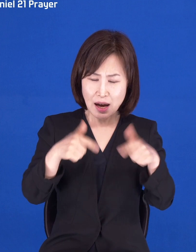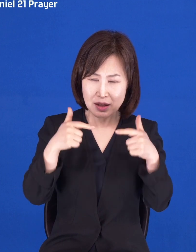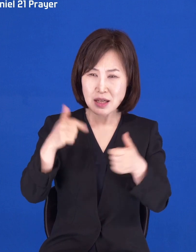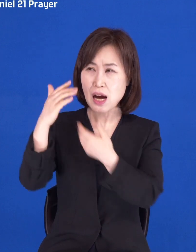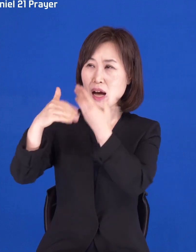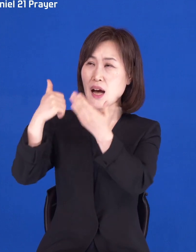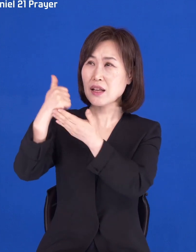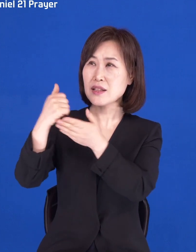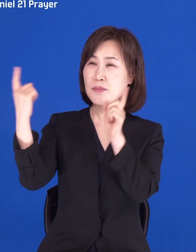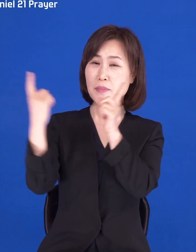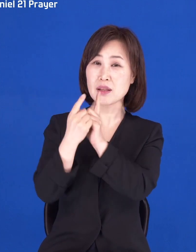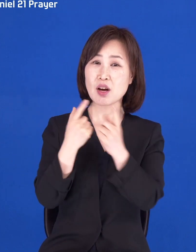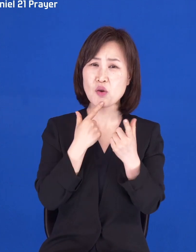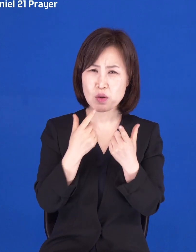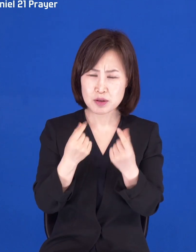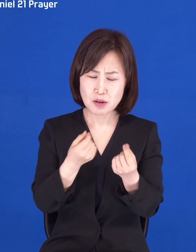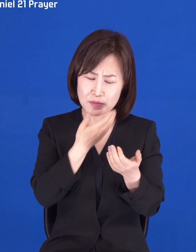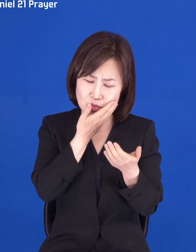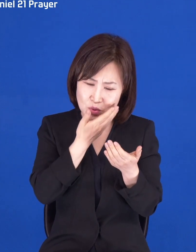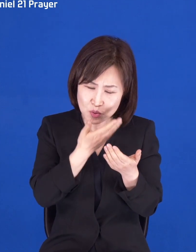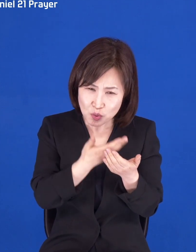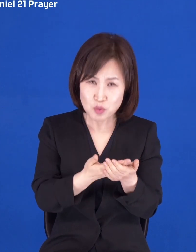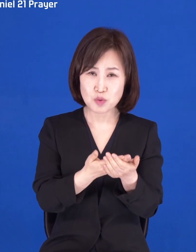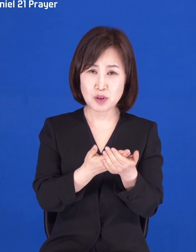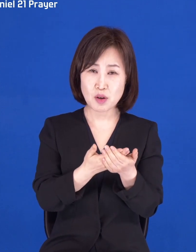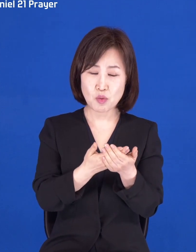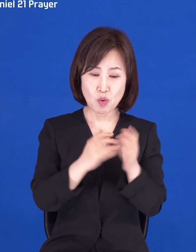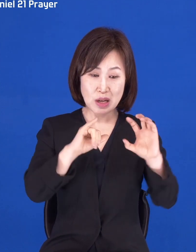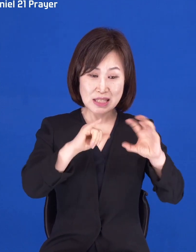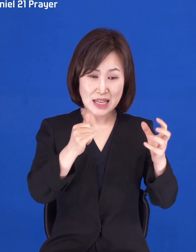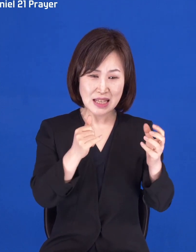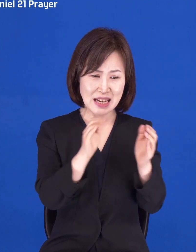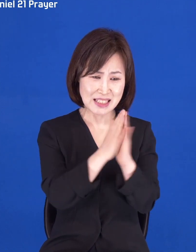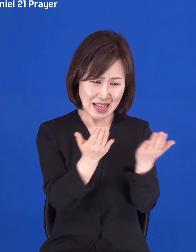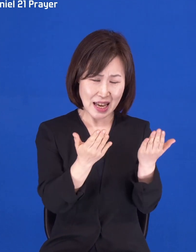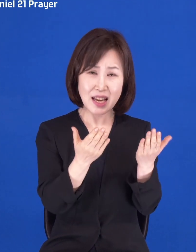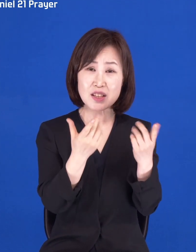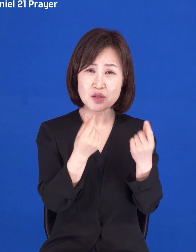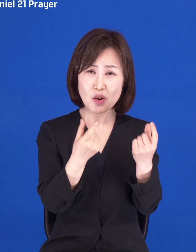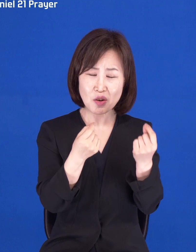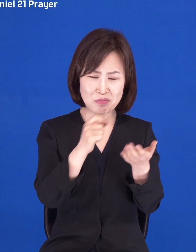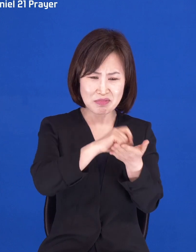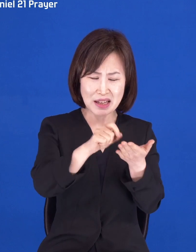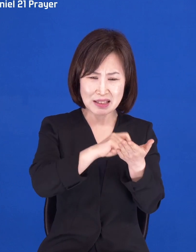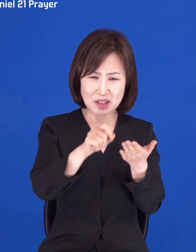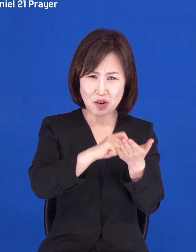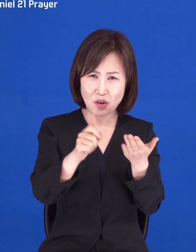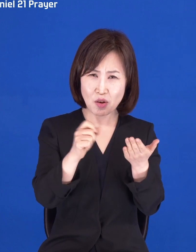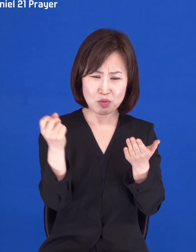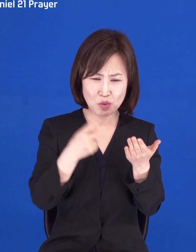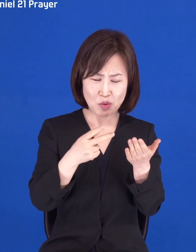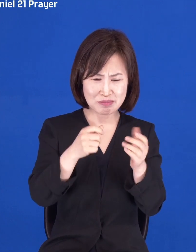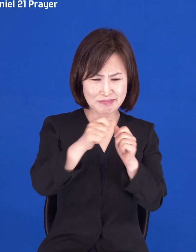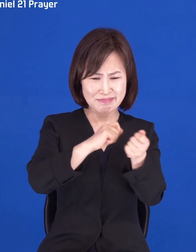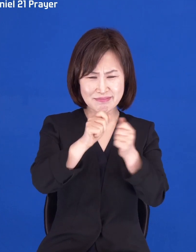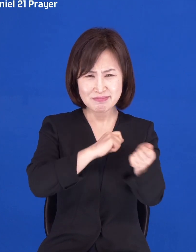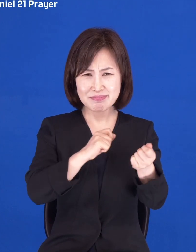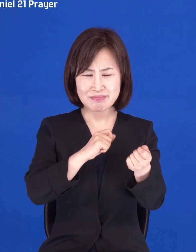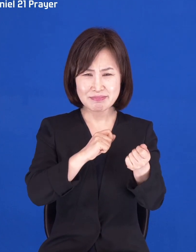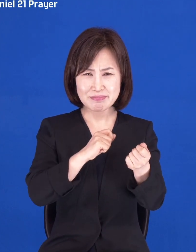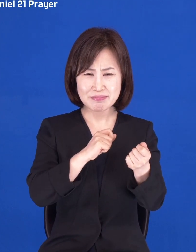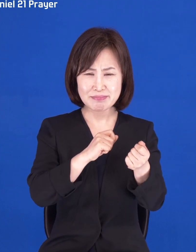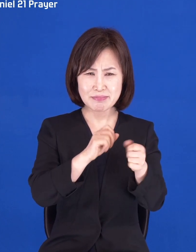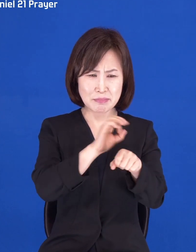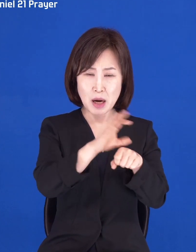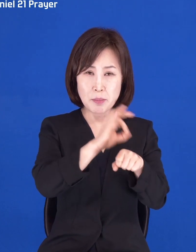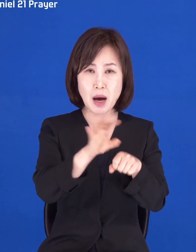하나님을 대하듯이 하여야 되고, 세상 책들처럼 아무 곳에나 낙서를 했다가 찢어버려서도 안